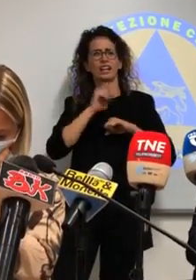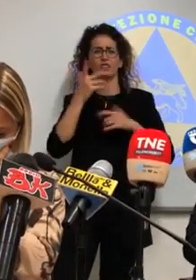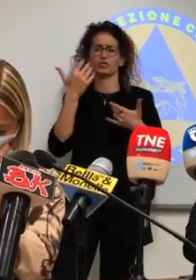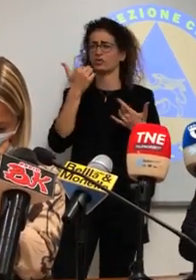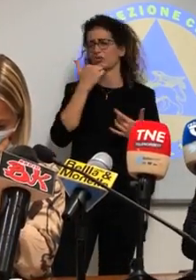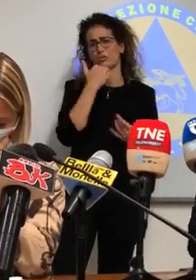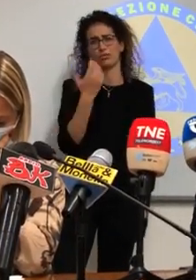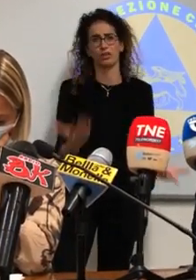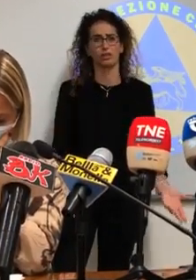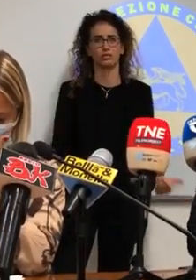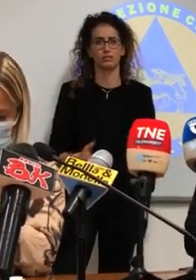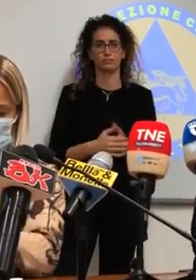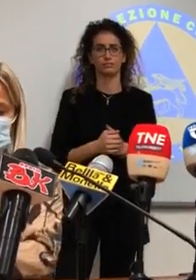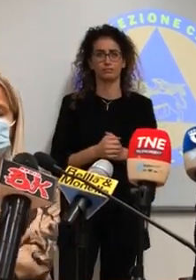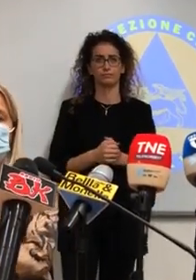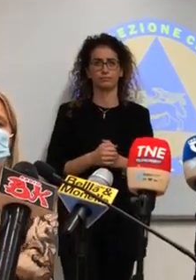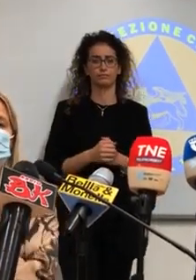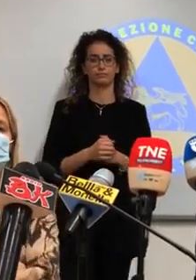scusatemi, eh.